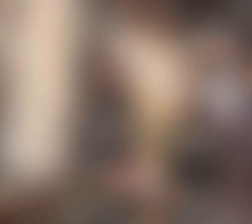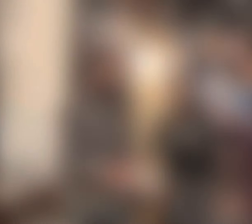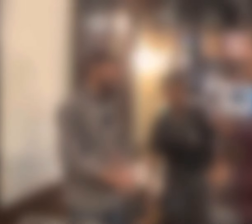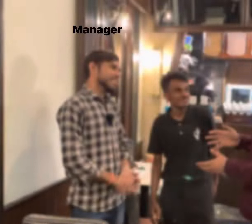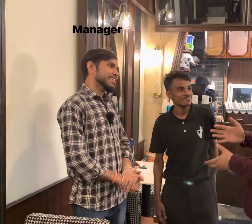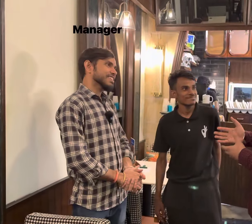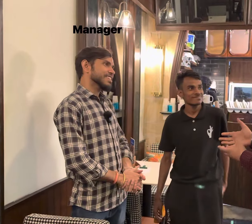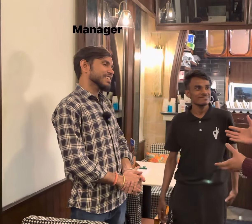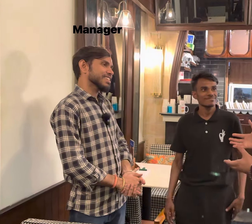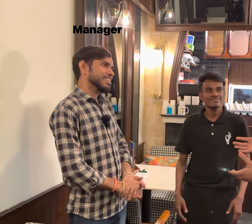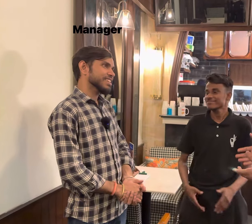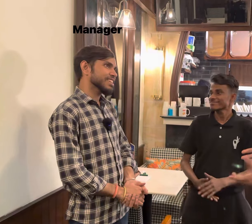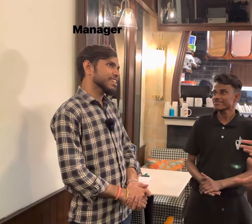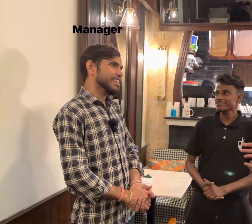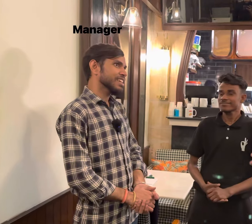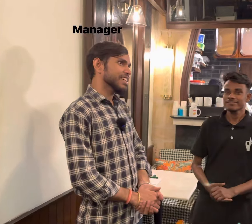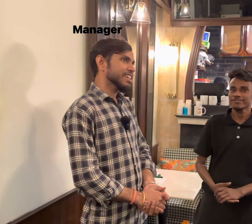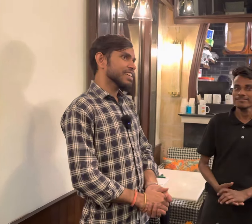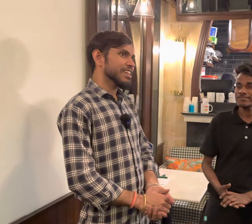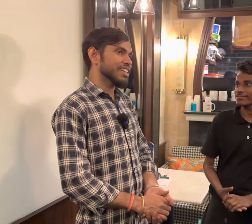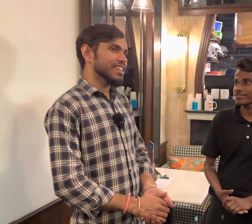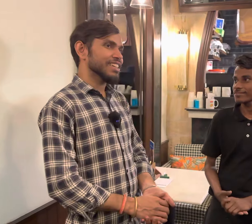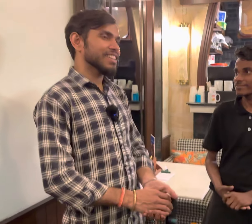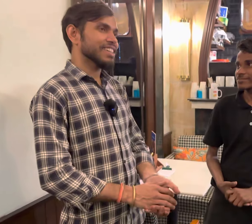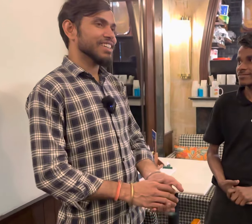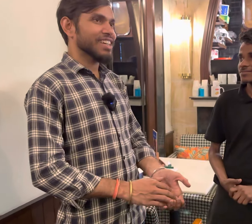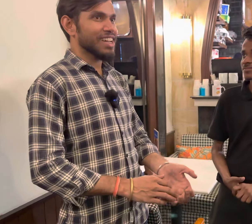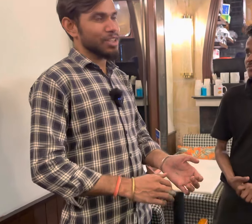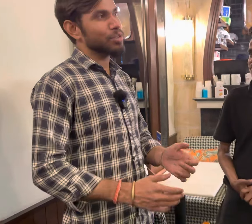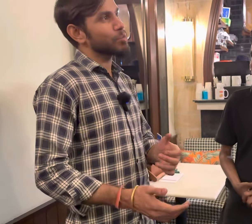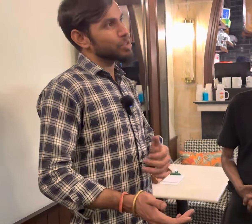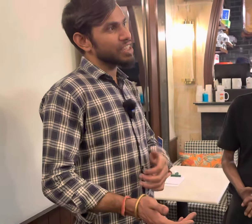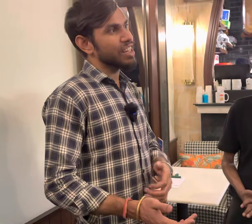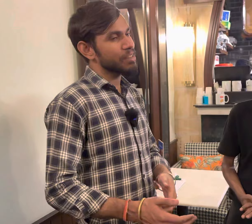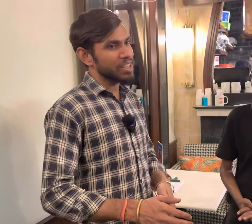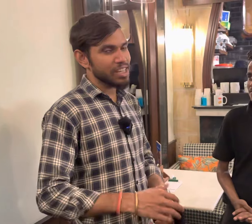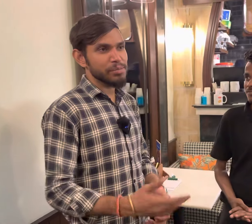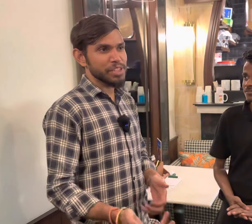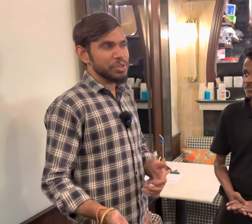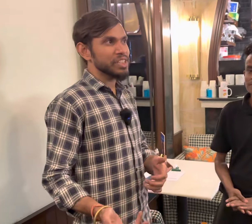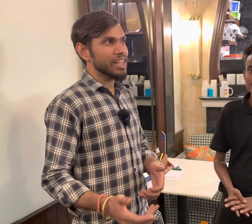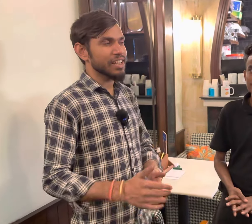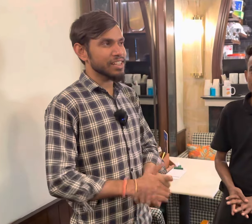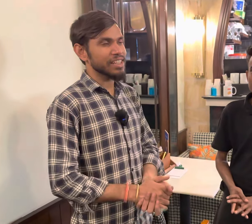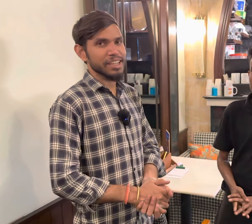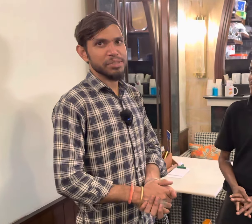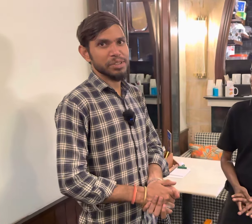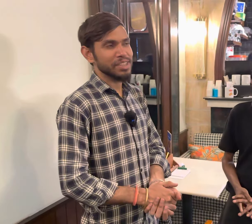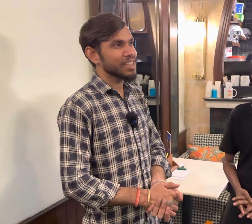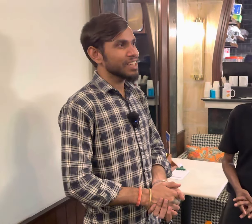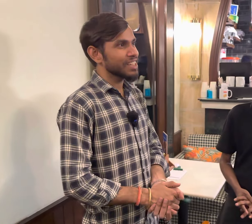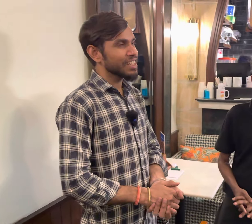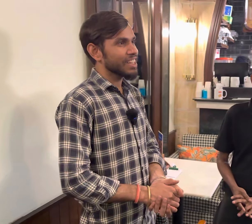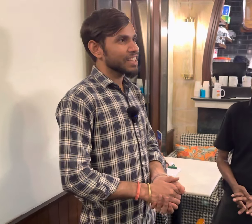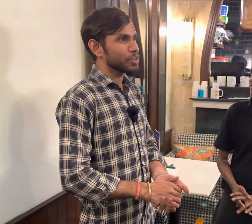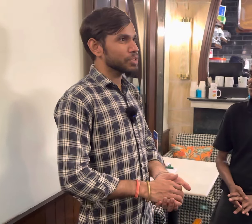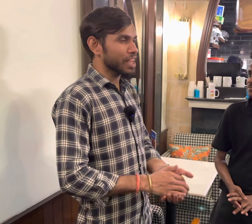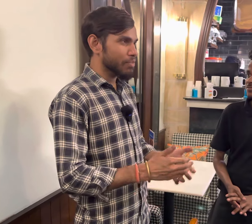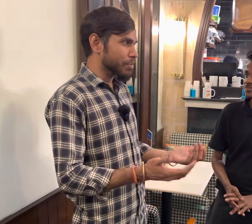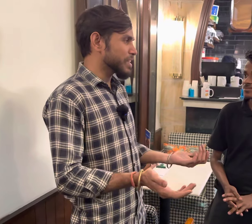इन लोगों से बात करते हैं, कम्युनिकेट करते हैं, आपको मुश्किल तो होता होगा वैसे? हाँ थोड़ा मुश्किल है, मेरे लिए भी न्यू ही है, लर्निंग है. फिर भी तो थोड़ा सा बात करके दिखाएंगे. कुछ अल्फाबेट्स